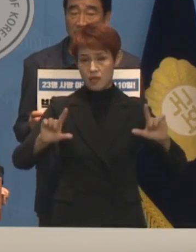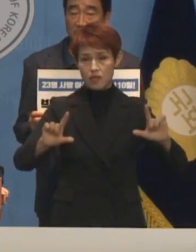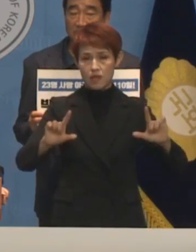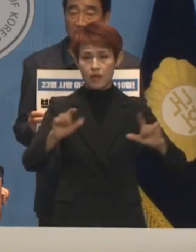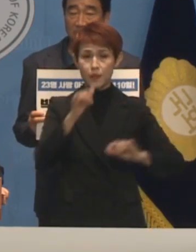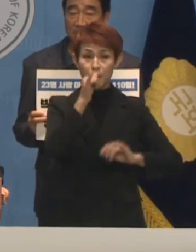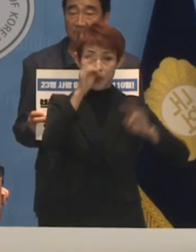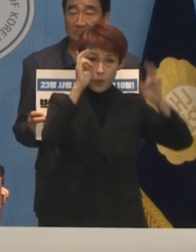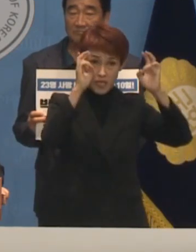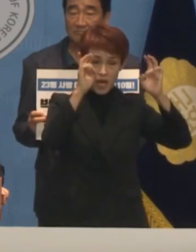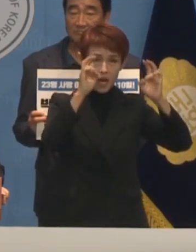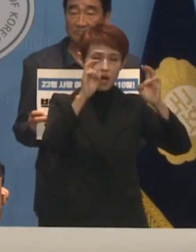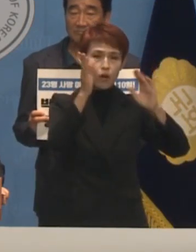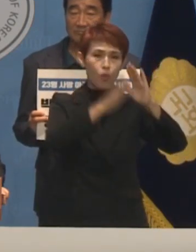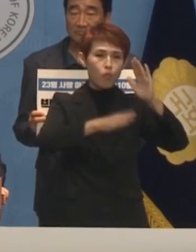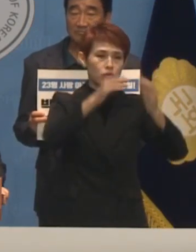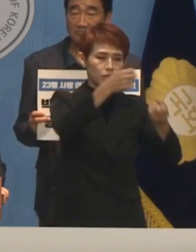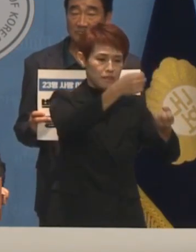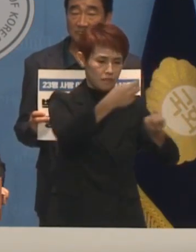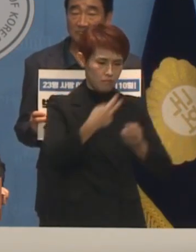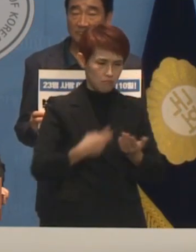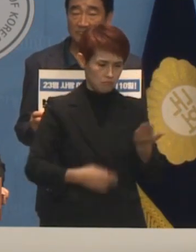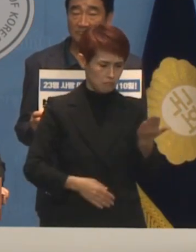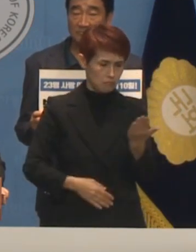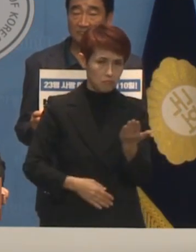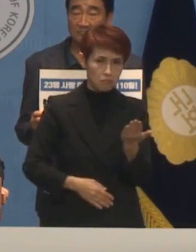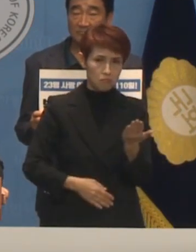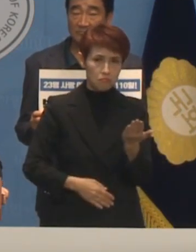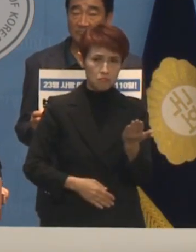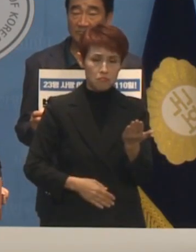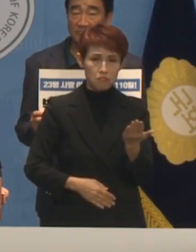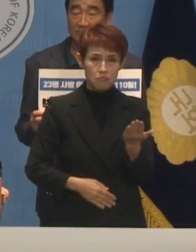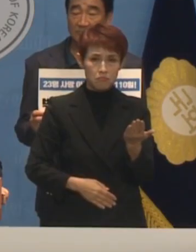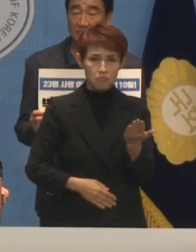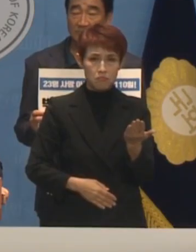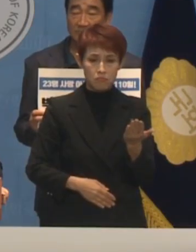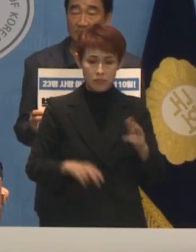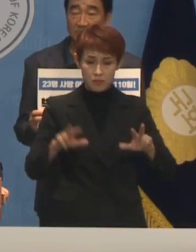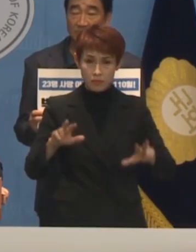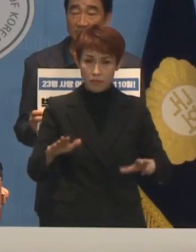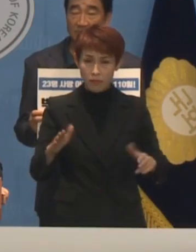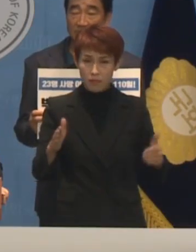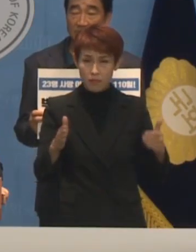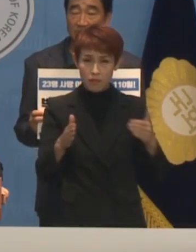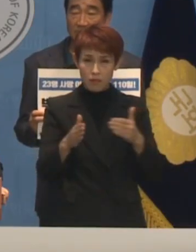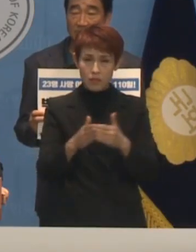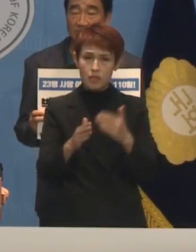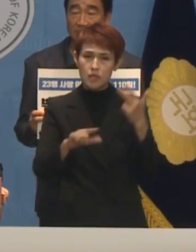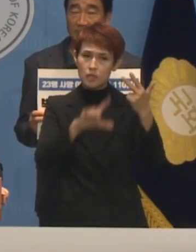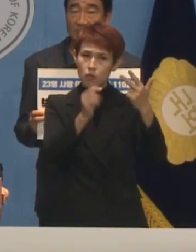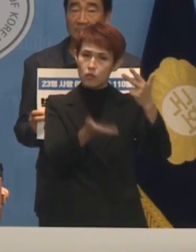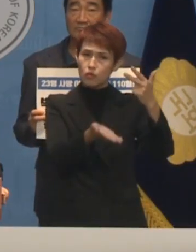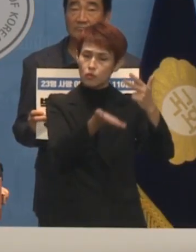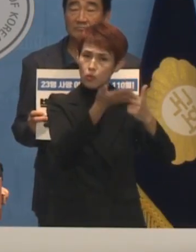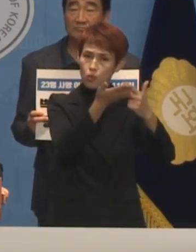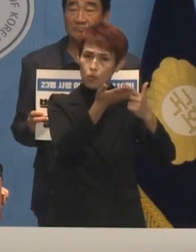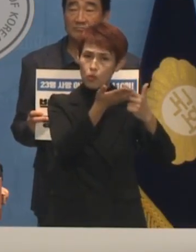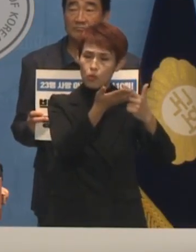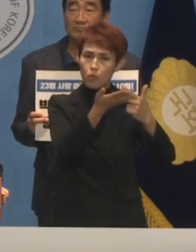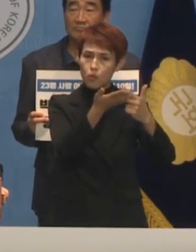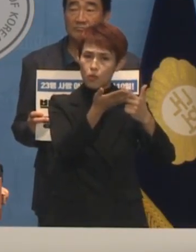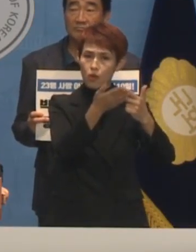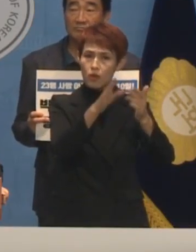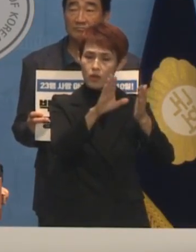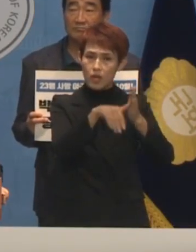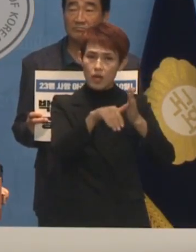아리셀로부터 하나의 공문을 받았습니다. 참고로 저희는 지금까지 그 7월 초에 한 번 아리셀